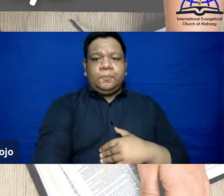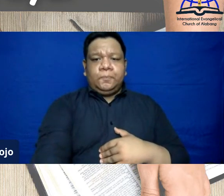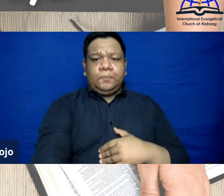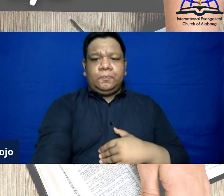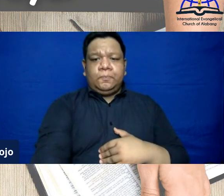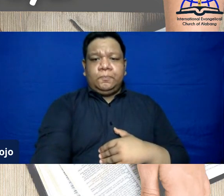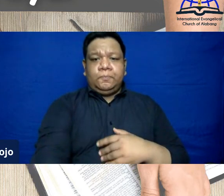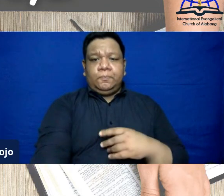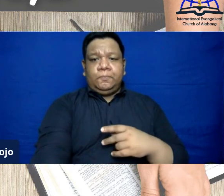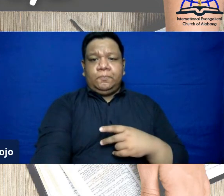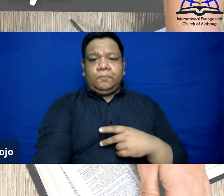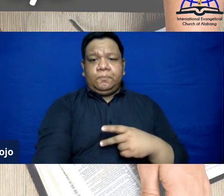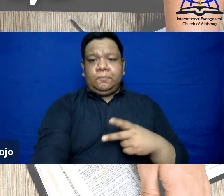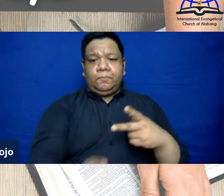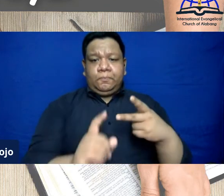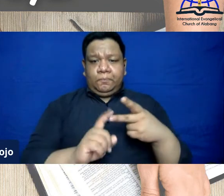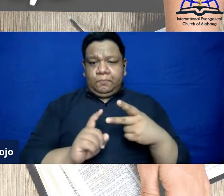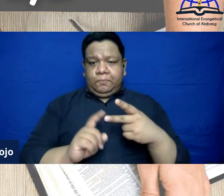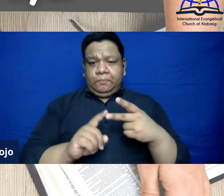Pangalawa po na dapat nating tandaan.